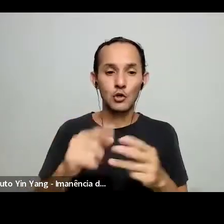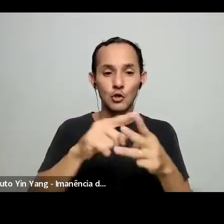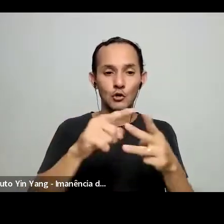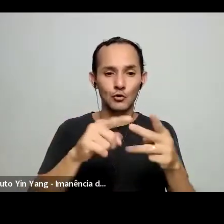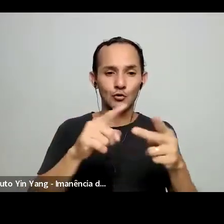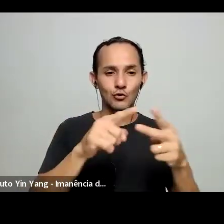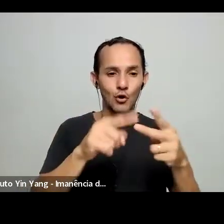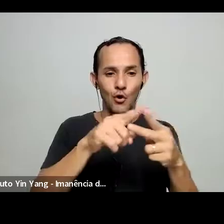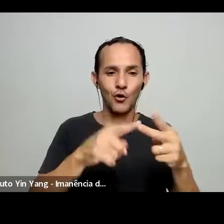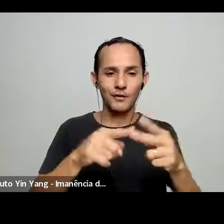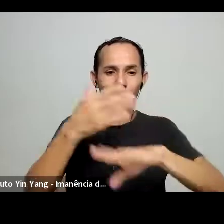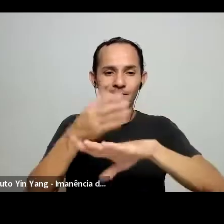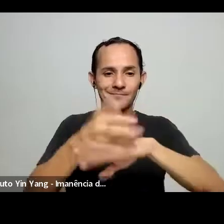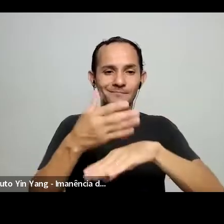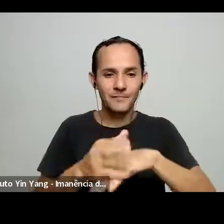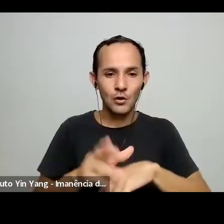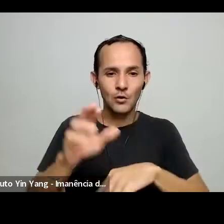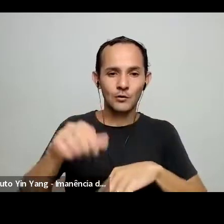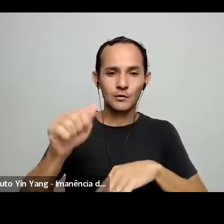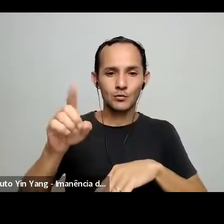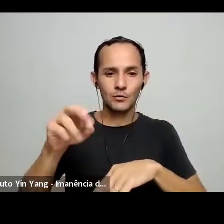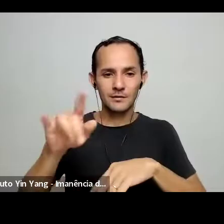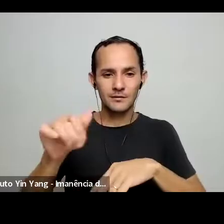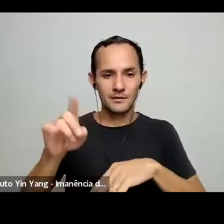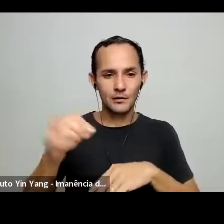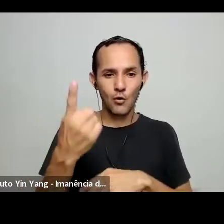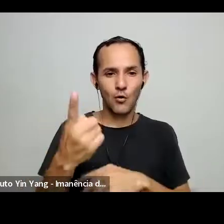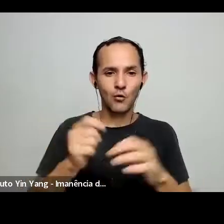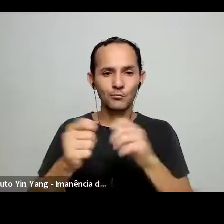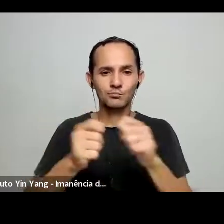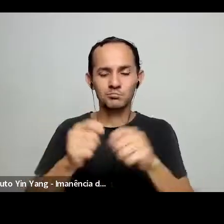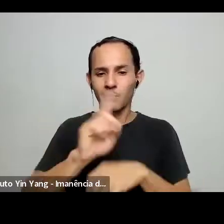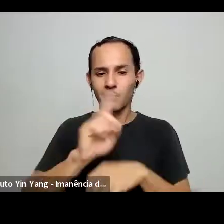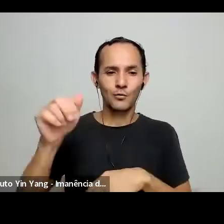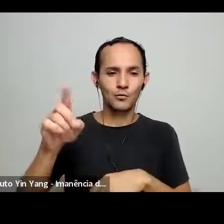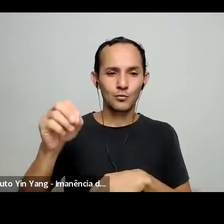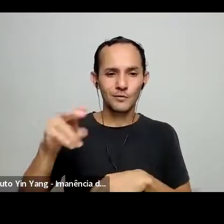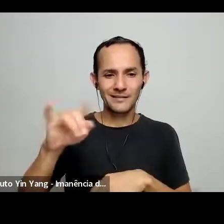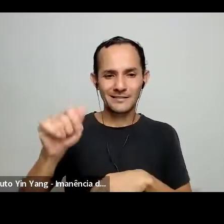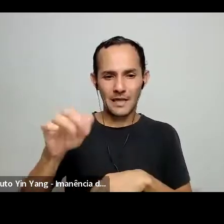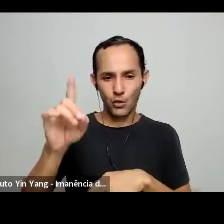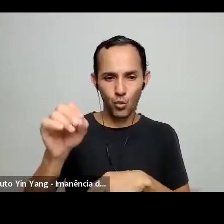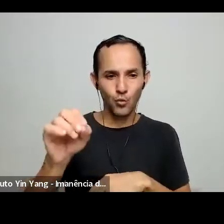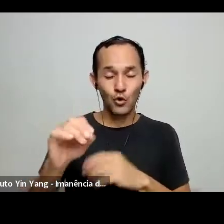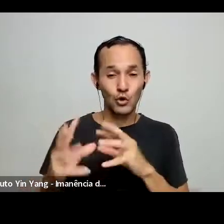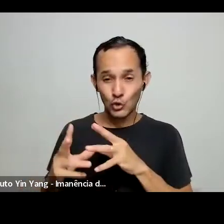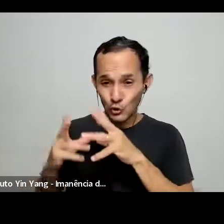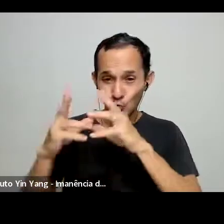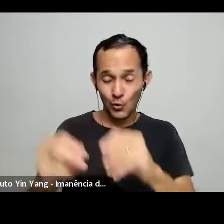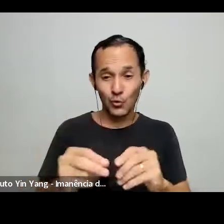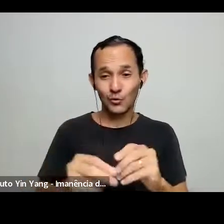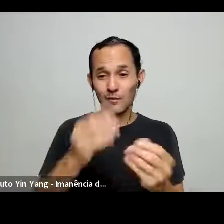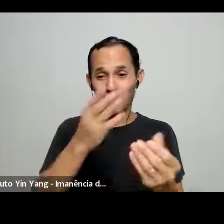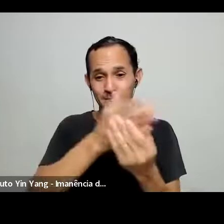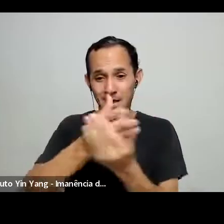clínicos controlados randomizados, um clínico controlado não randomizado. Então, todos esses